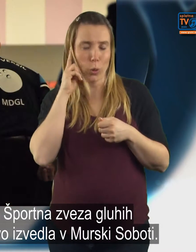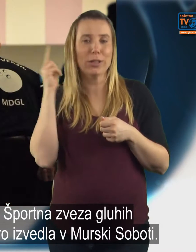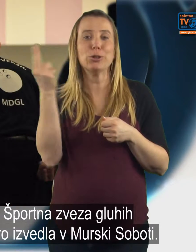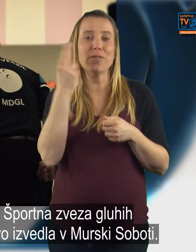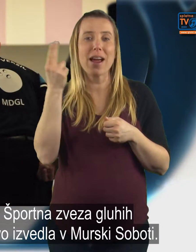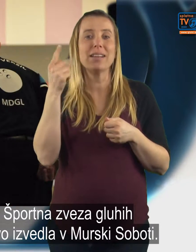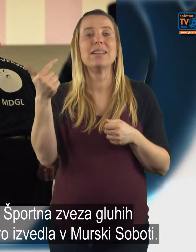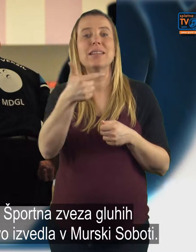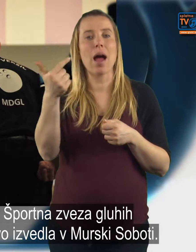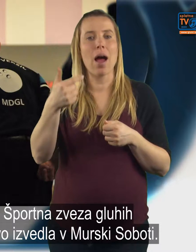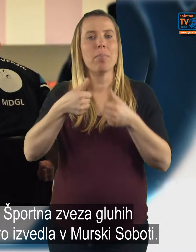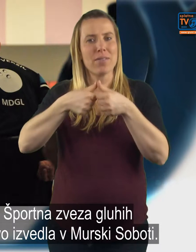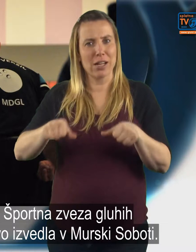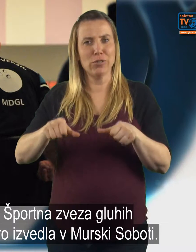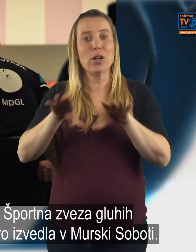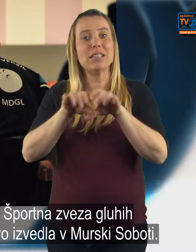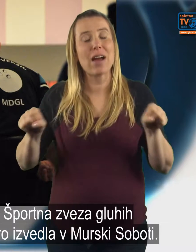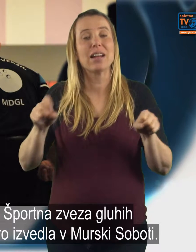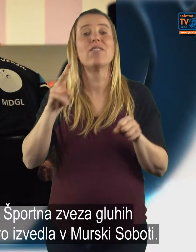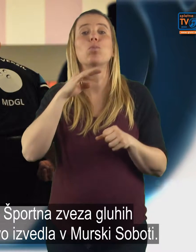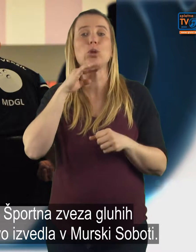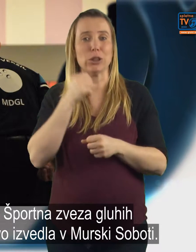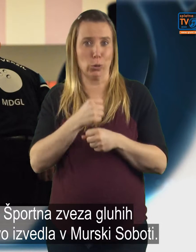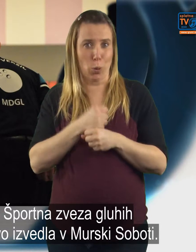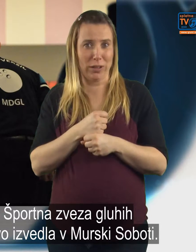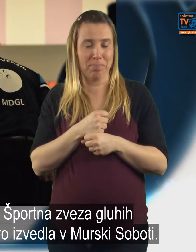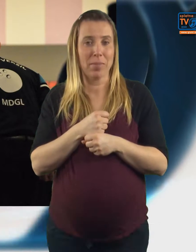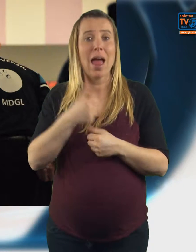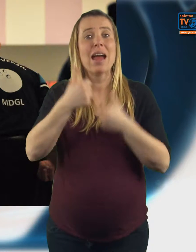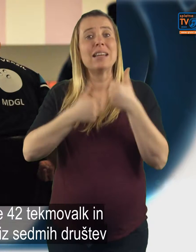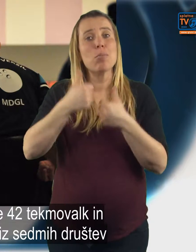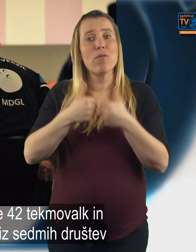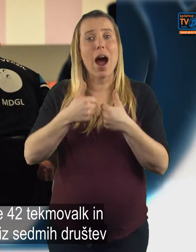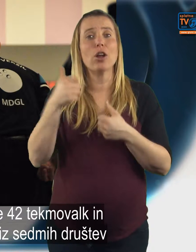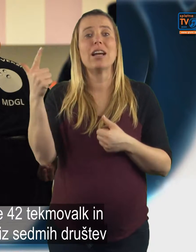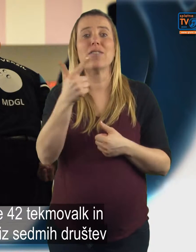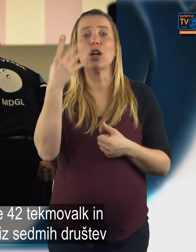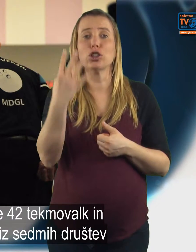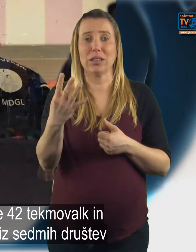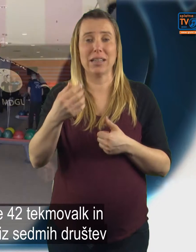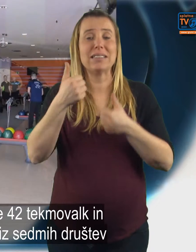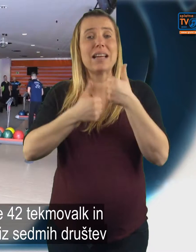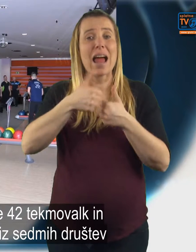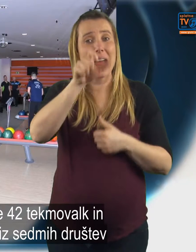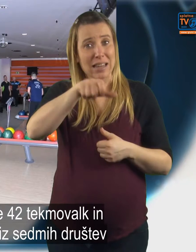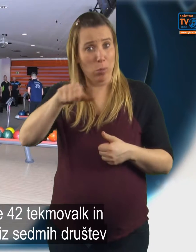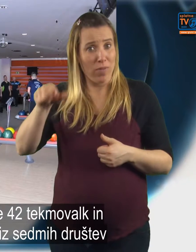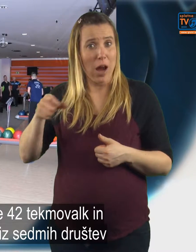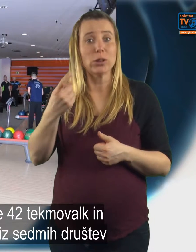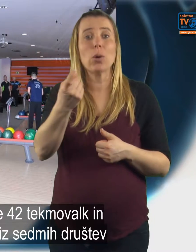gluhih Slovenije, sta prvenstvo izvedla v Murski Soboti. Tekmovalo je 42 tekmovalk in